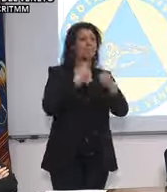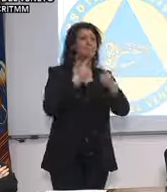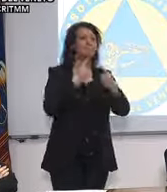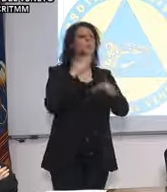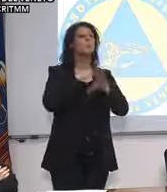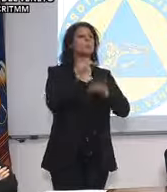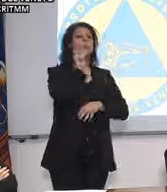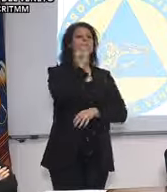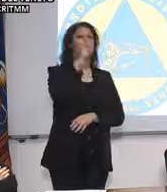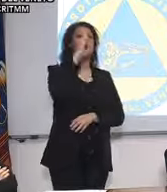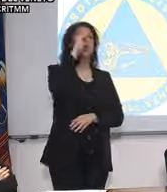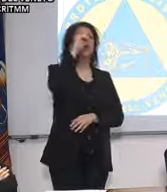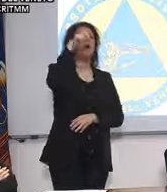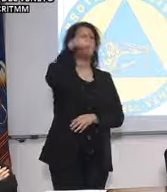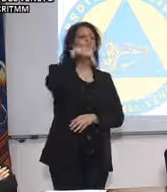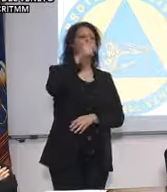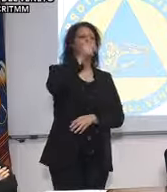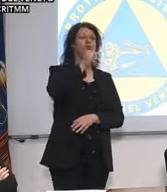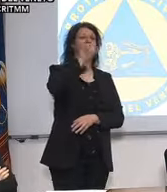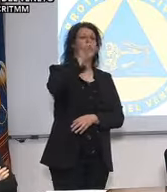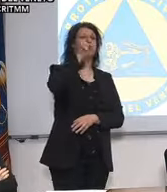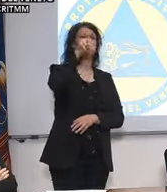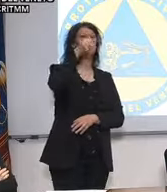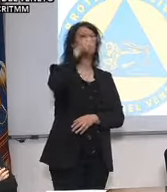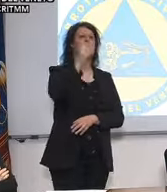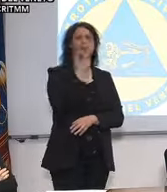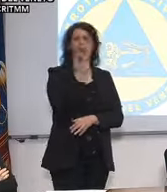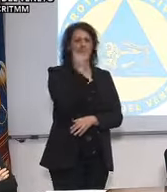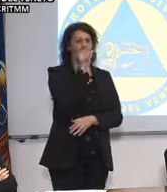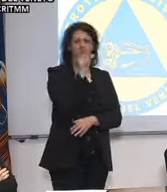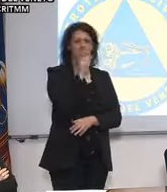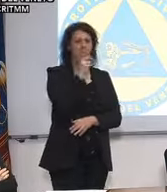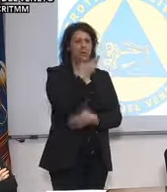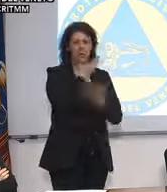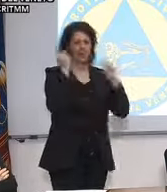sono congiunti. Non lo so. Io non sono congiunti.